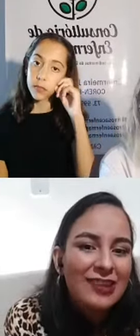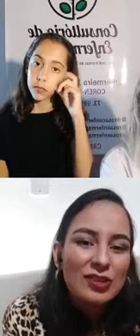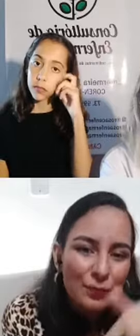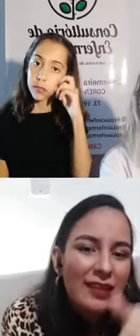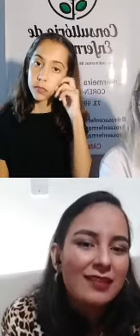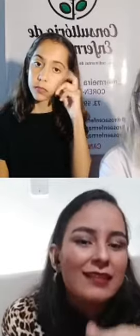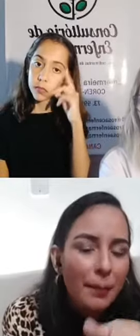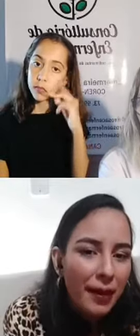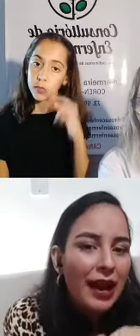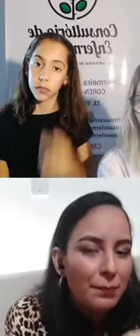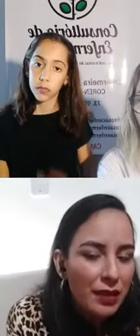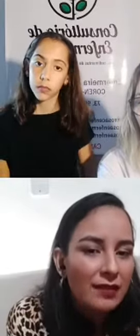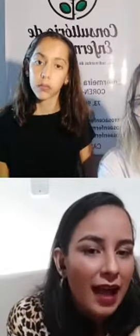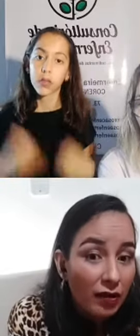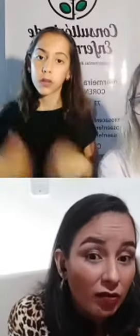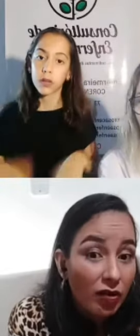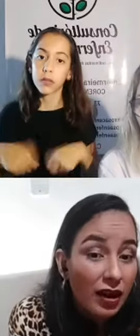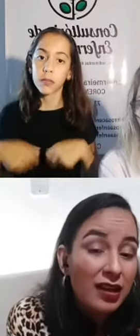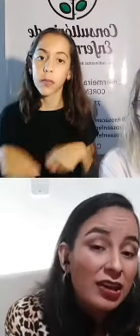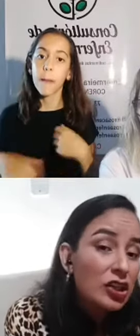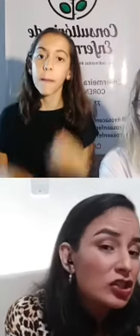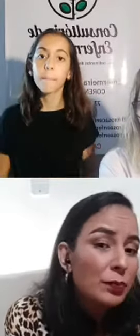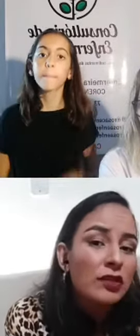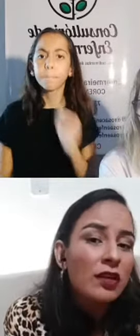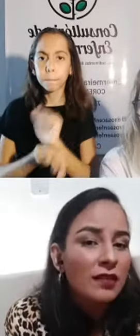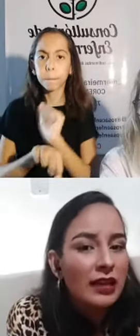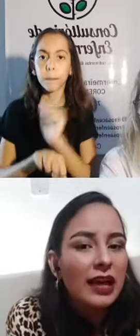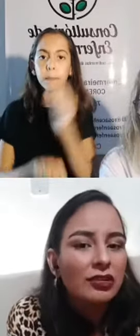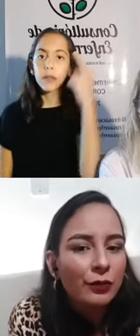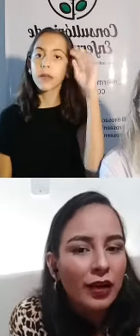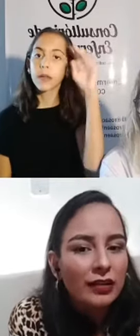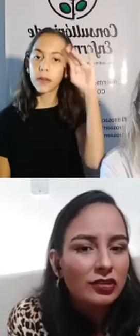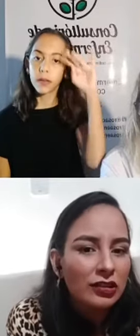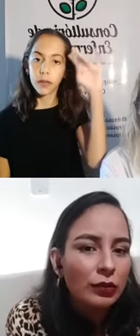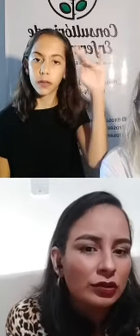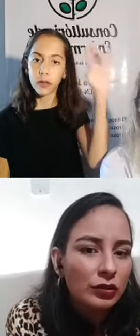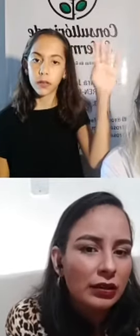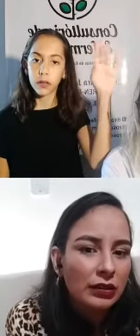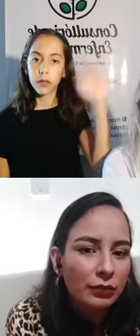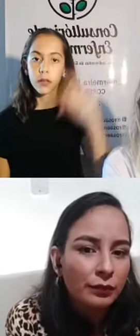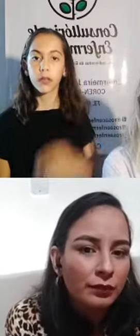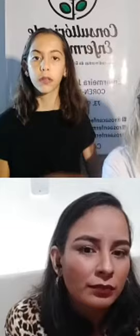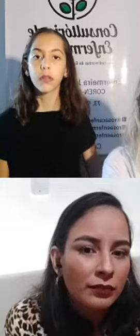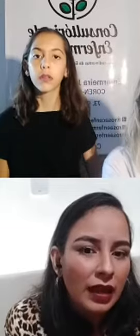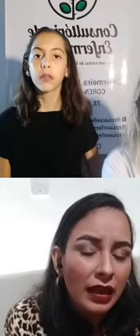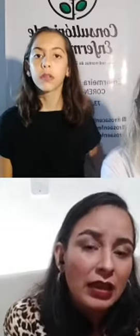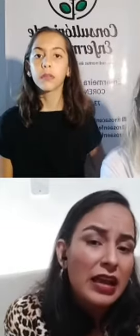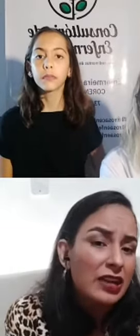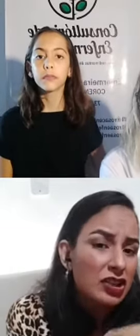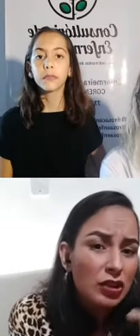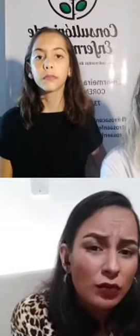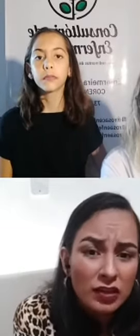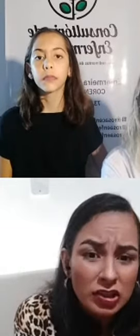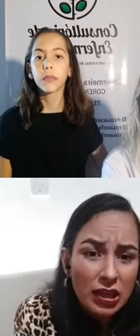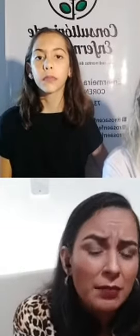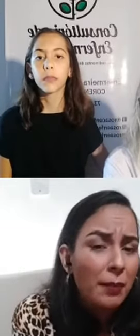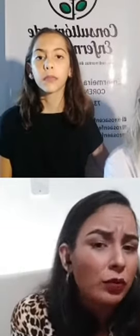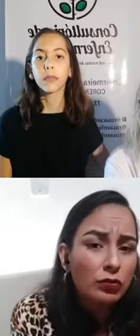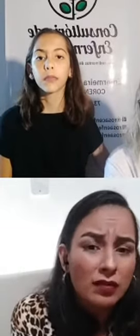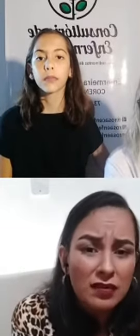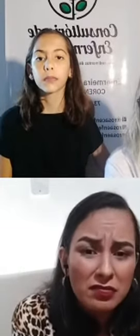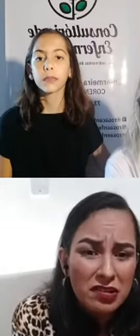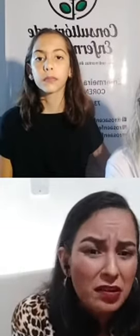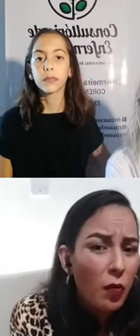A gente precisa parar e pensar agora que tipo de sociedade, de fato, a gente está construindo, né? E aí a gente tem um sistema